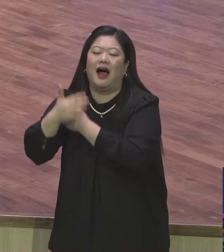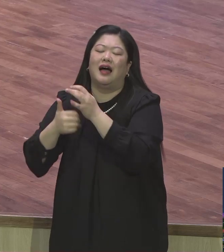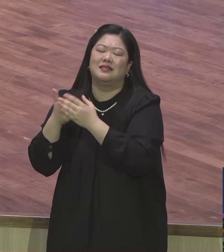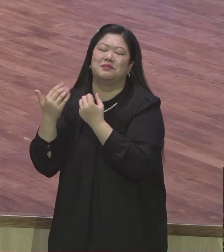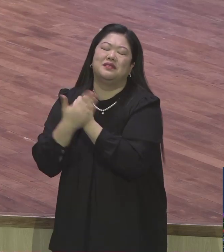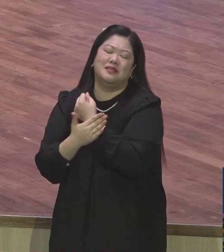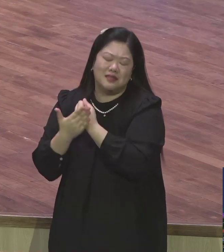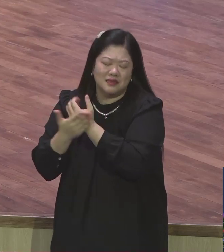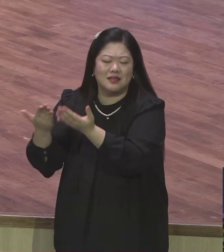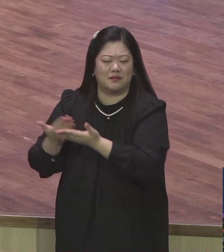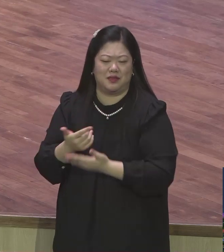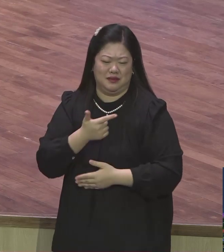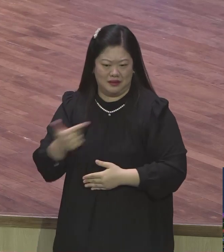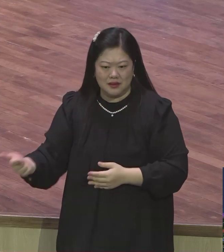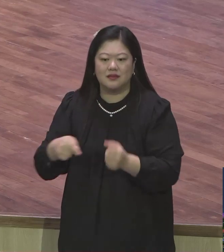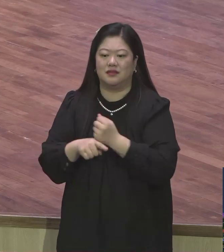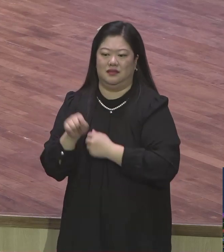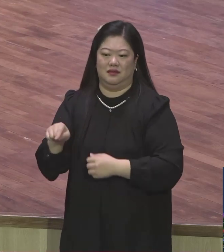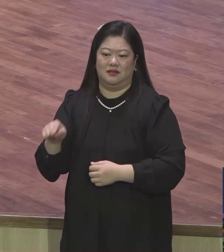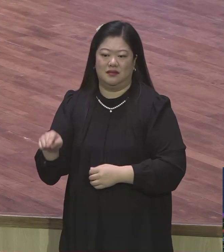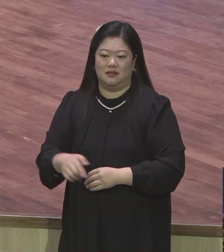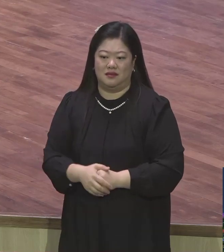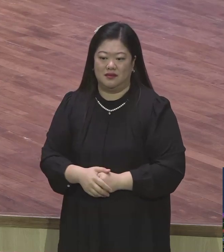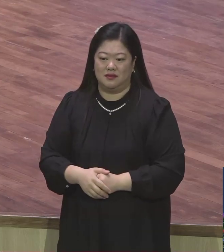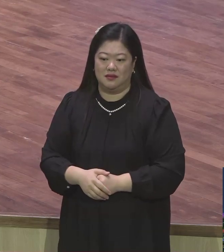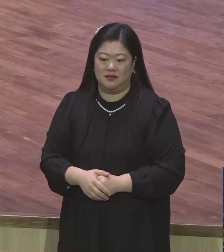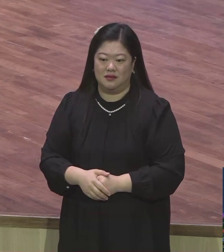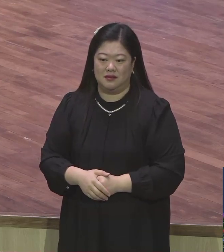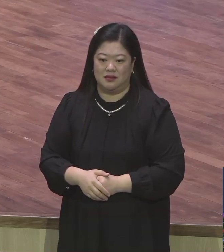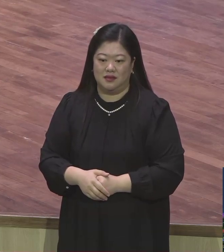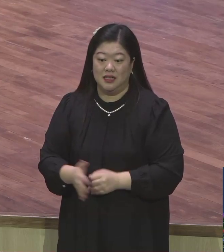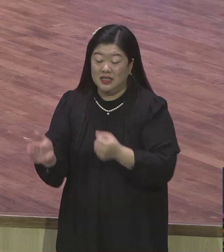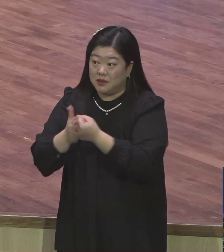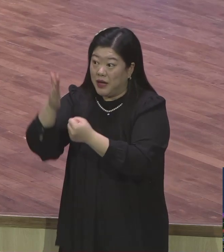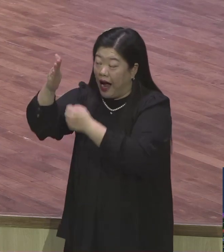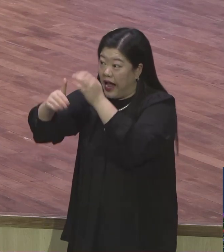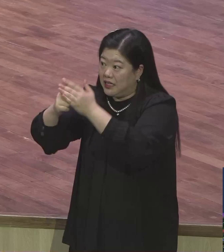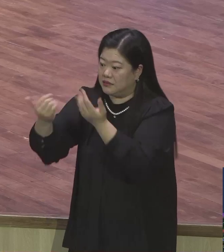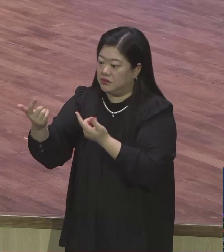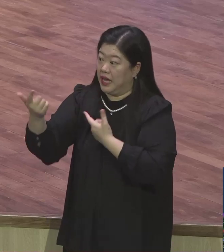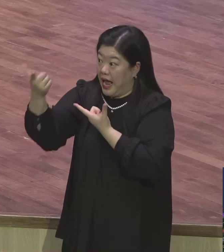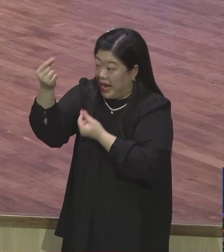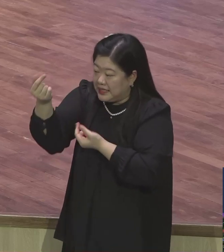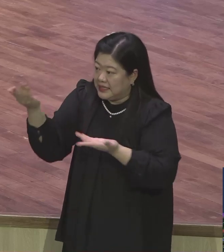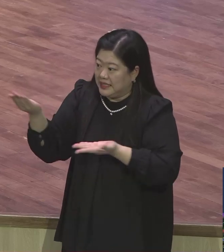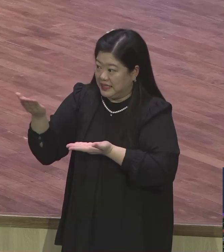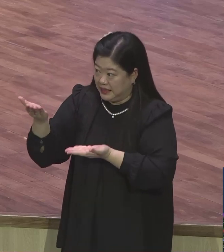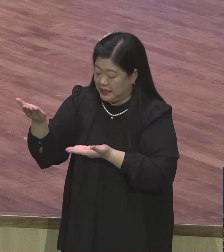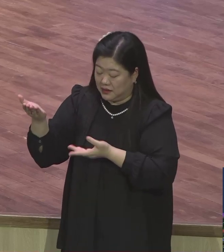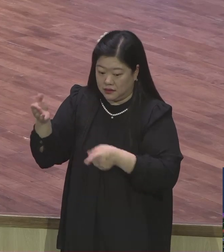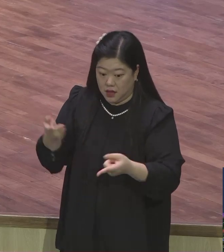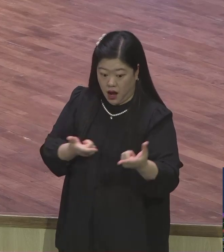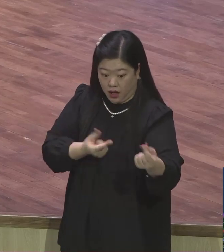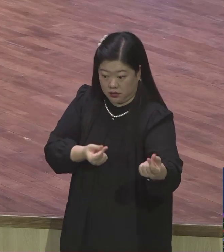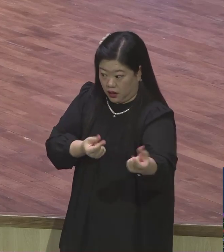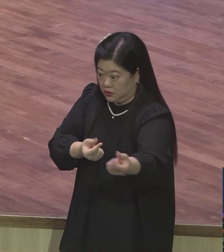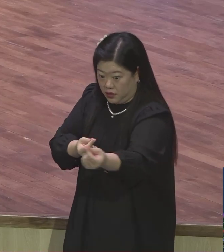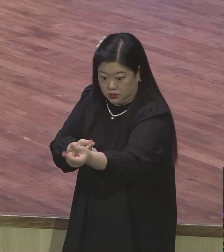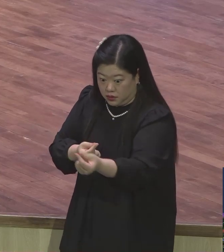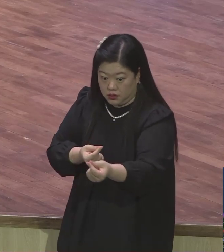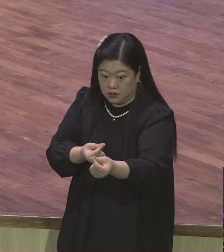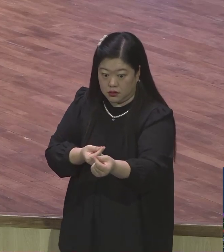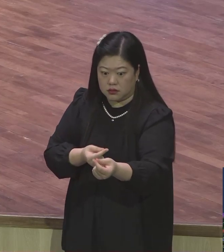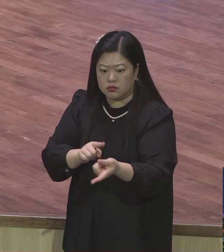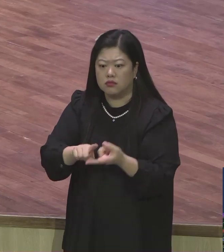영적 경제성이 분명할 때 사람과의 동역하는데 흔들리지 않아요. 뭐 시험 들고 낙심을 왜 그래요? 왜 시험 들고 낙심합니까? 그